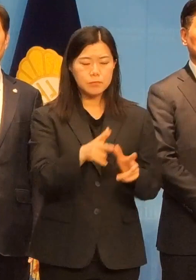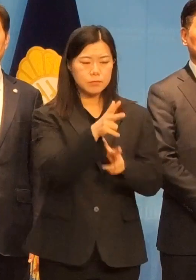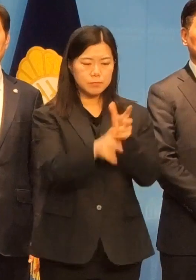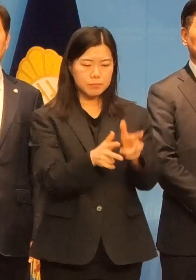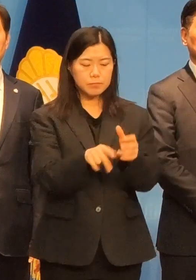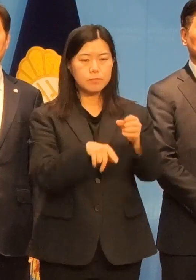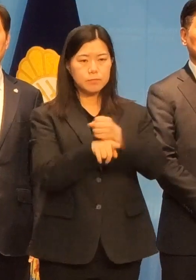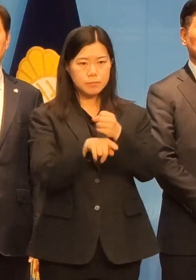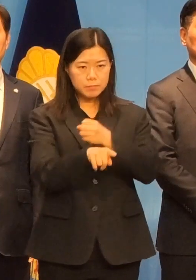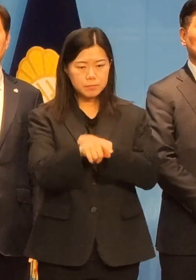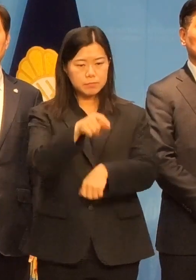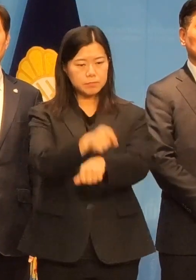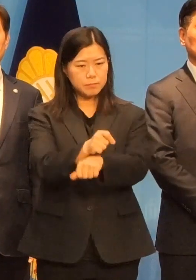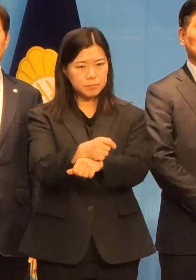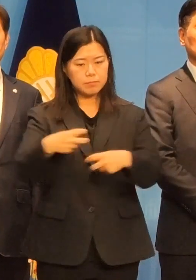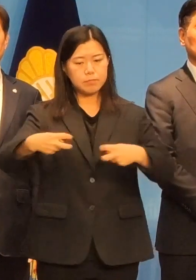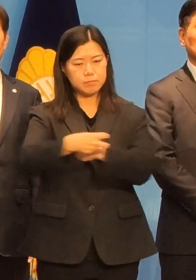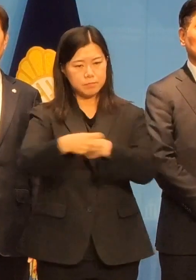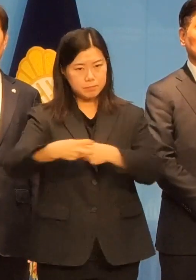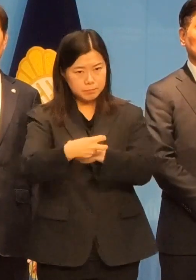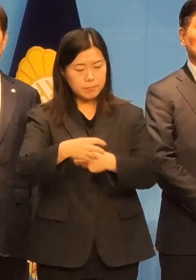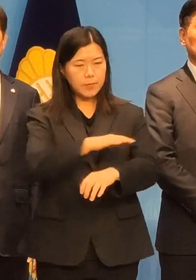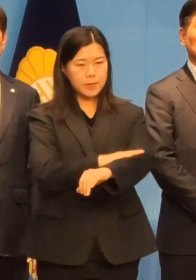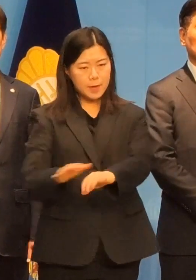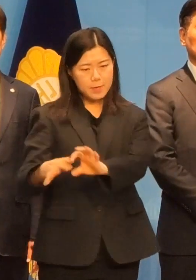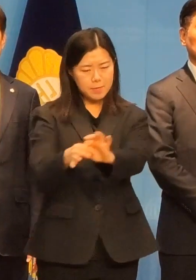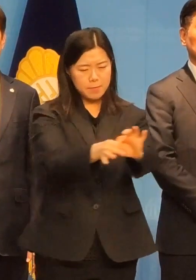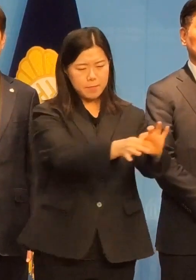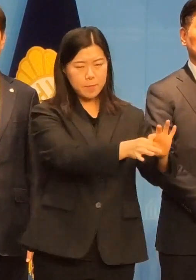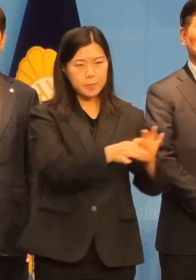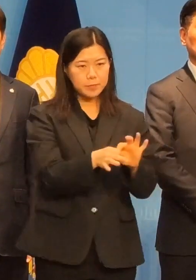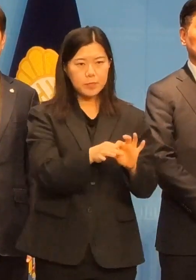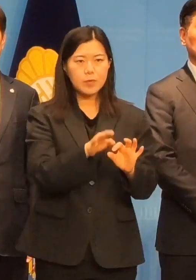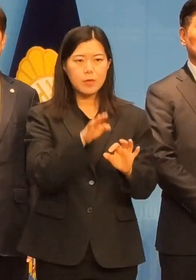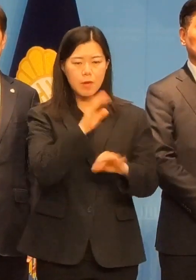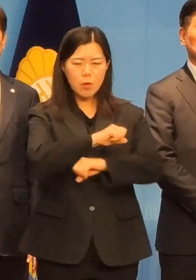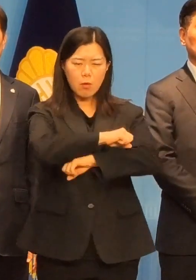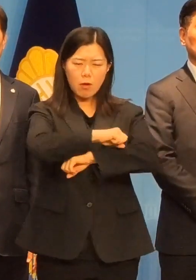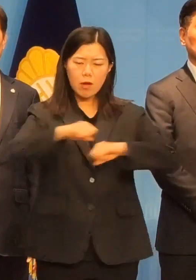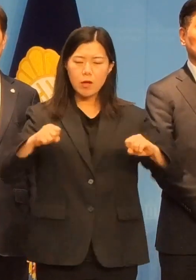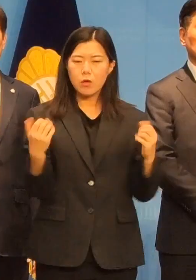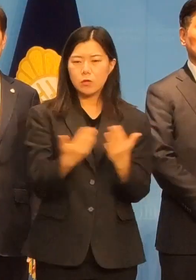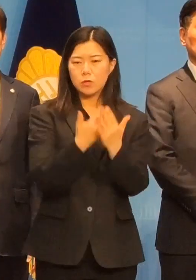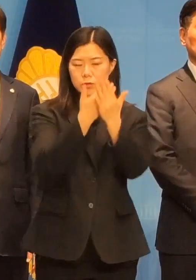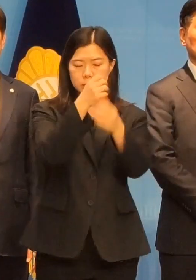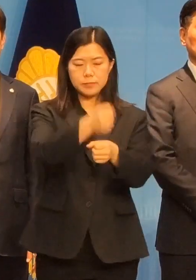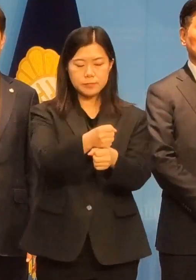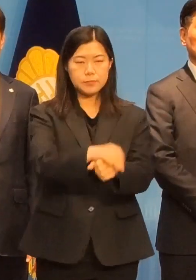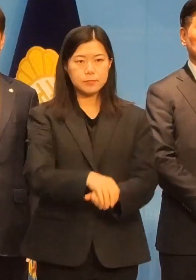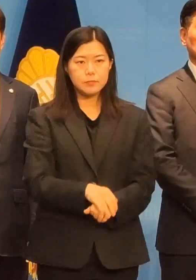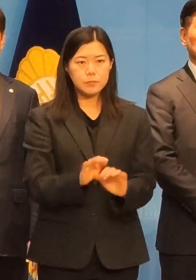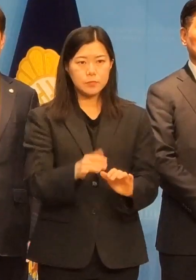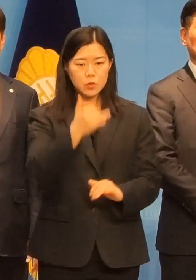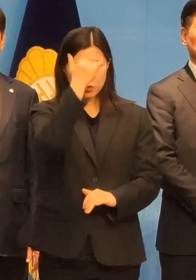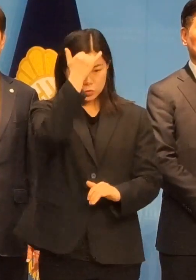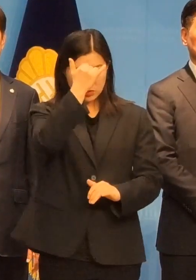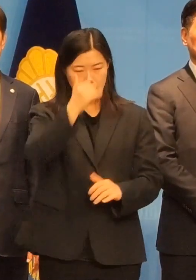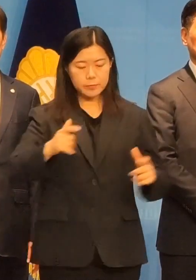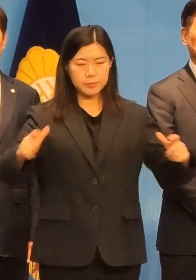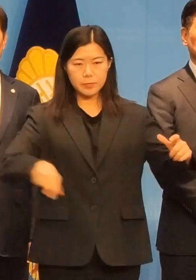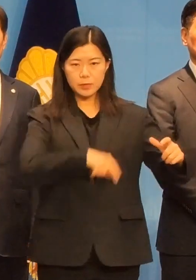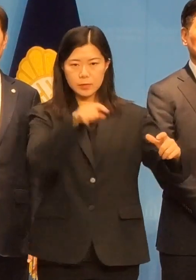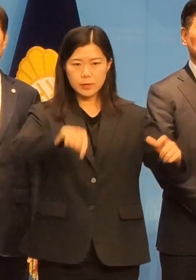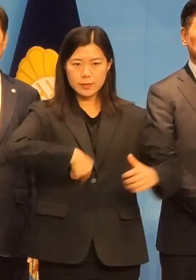과학, 행정, 교통이 유기적으로 결합된 초광역 성장축을 구축함으로써 충청권의